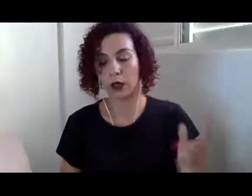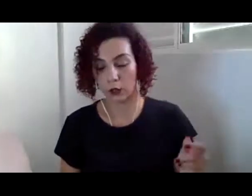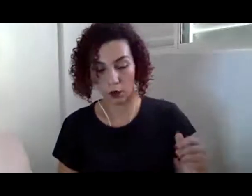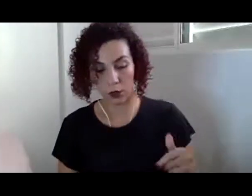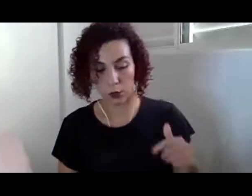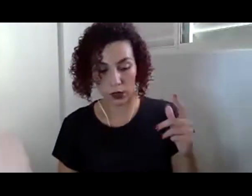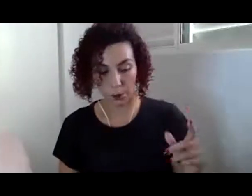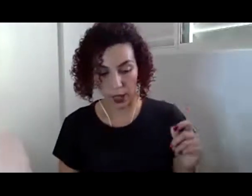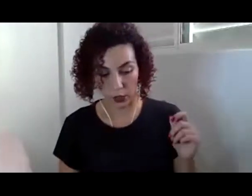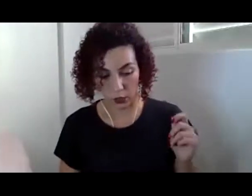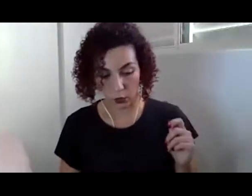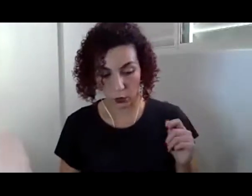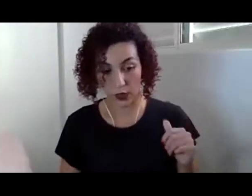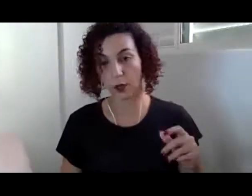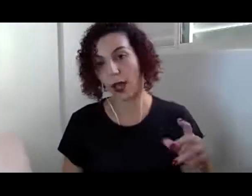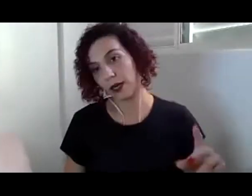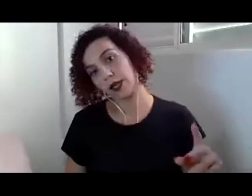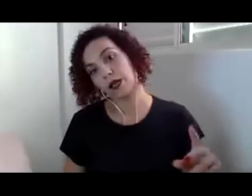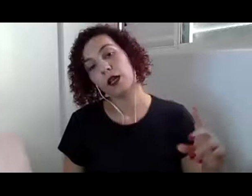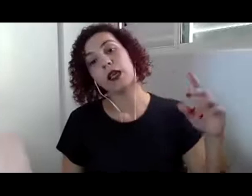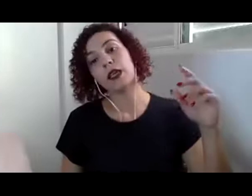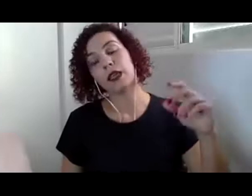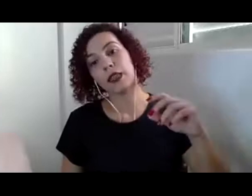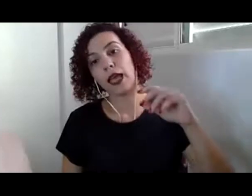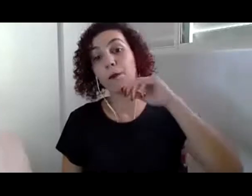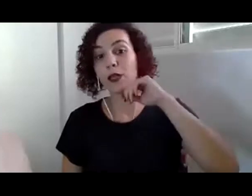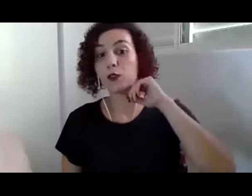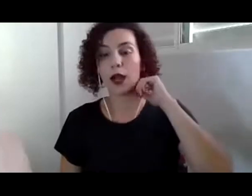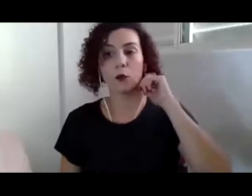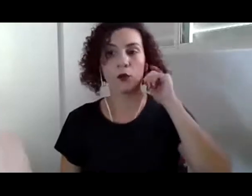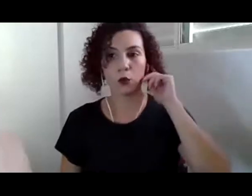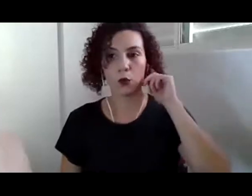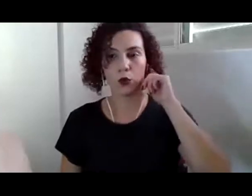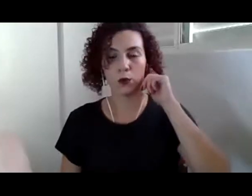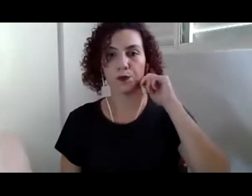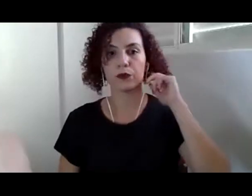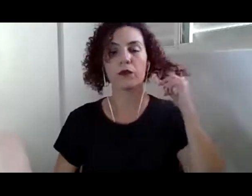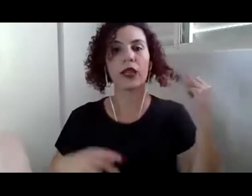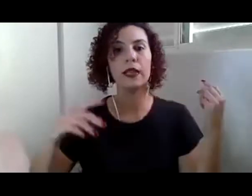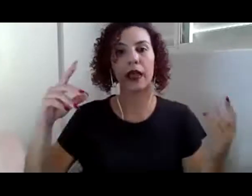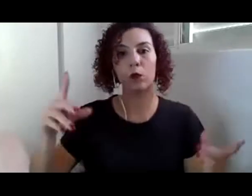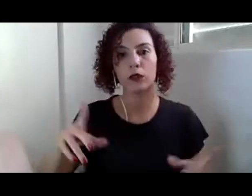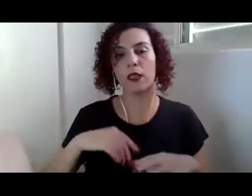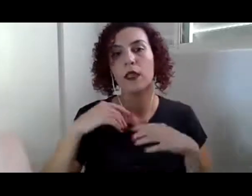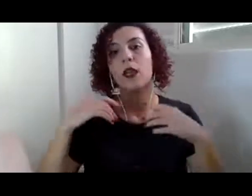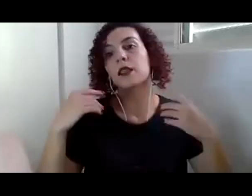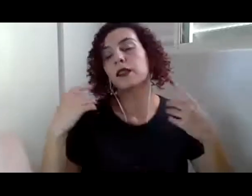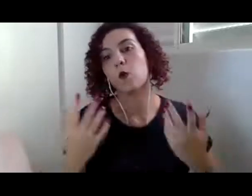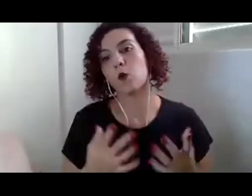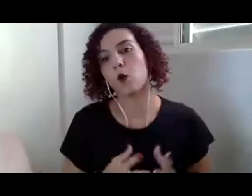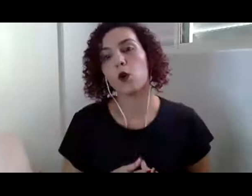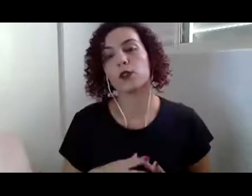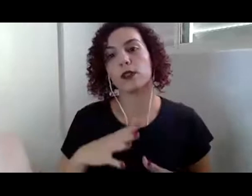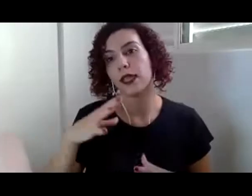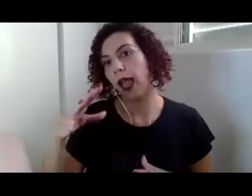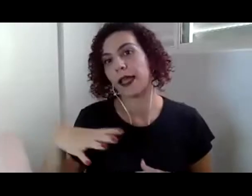moro aqui no Nova Suíça, pertinho do Santa Maria, que tem a Pastoral do Surdo. Então tem